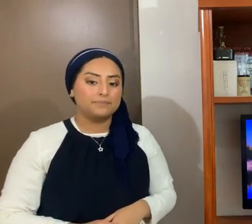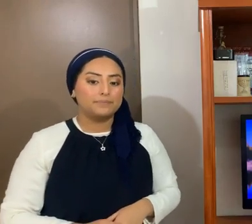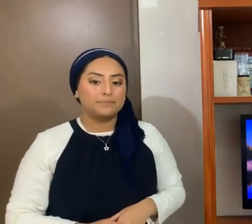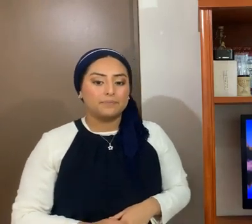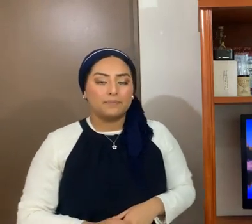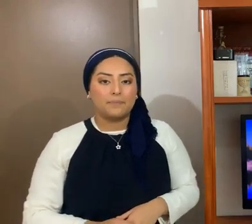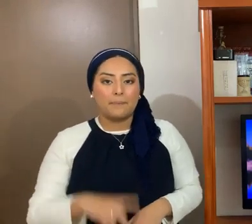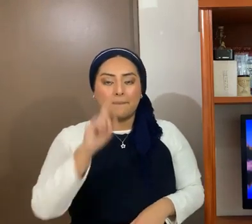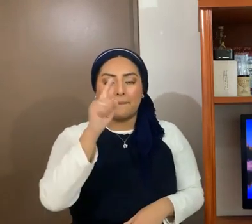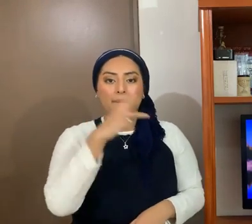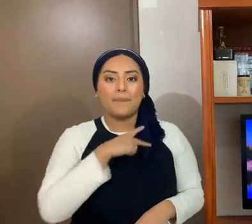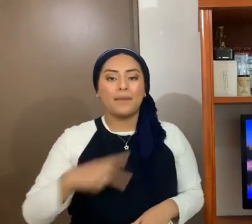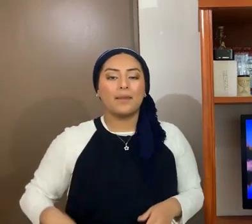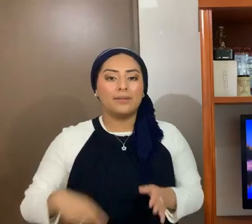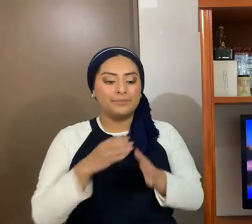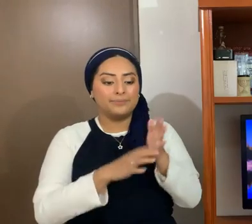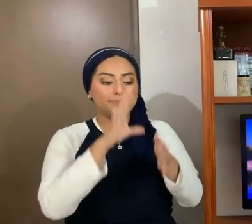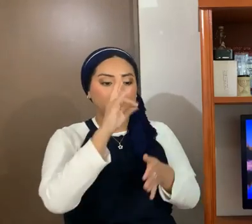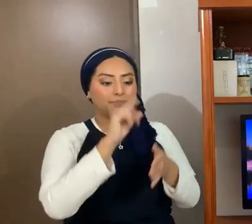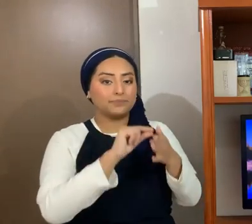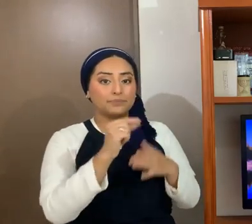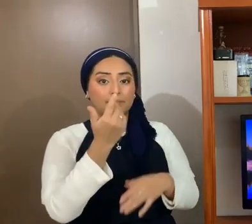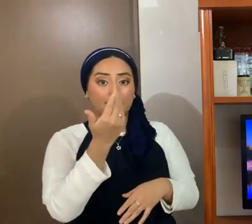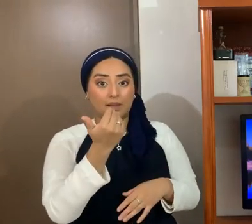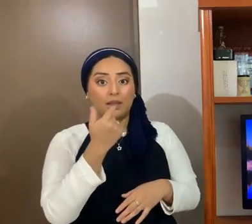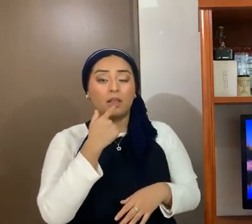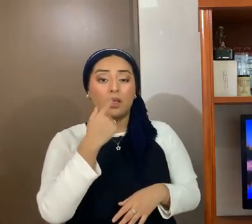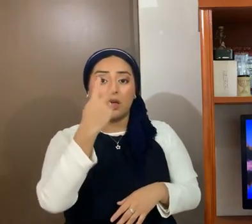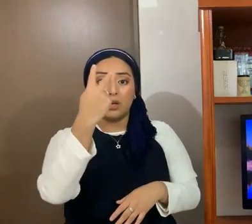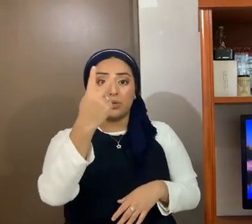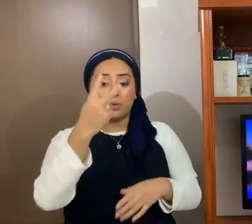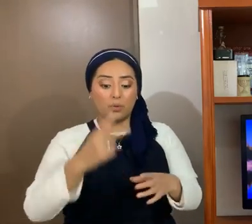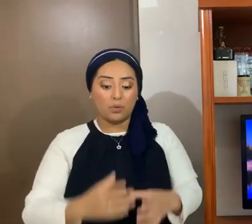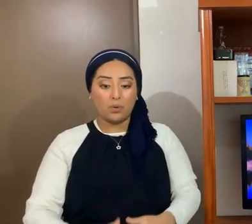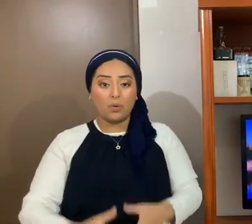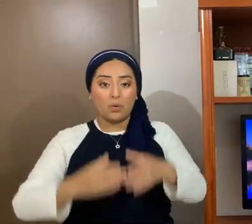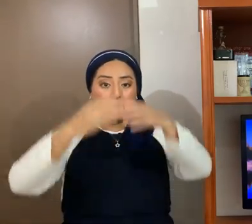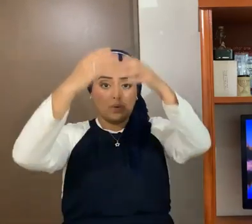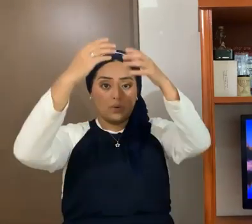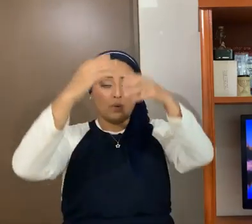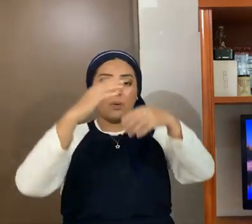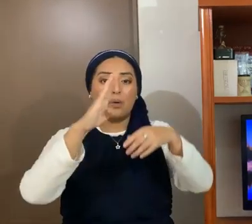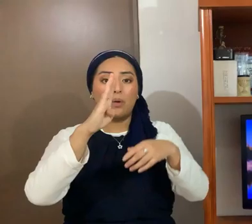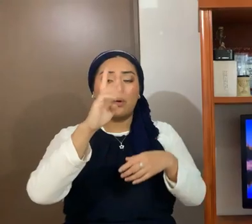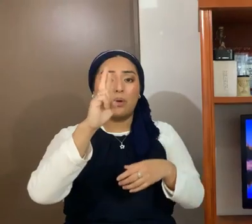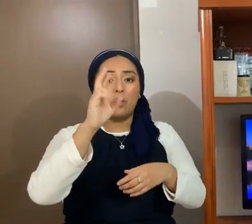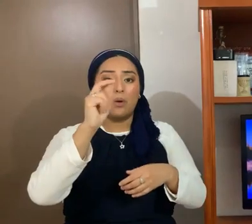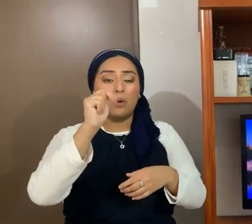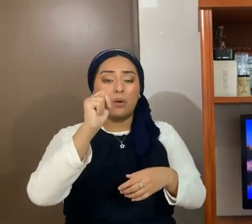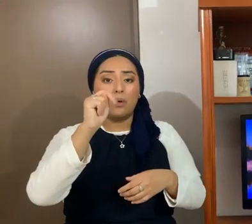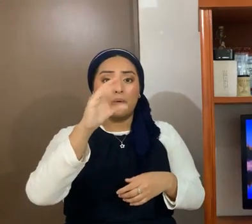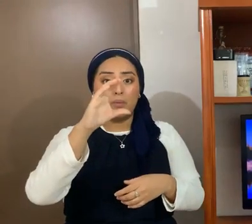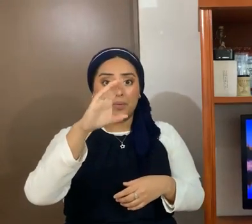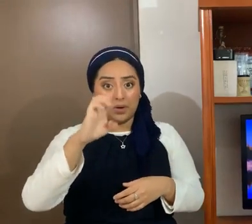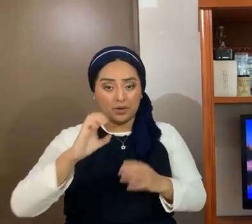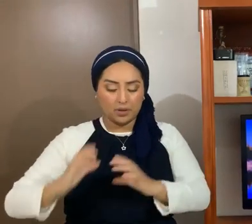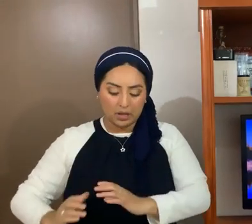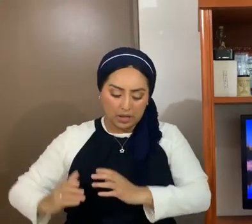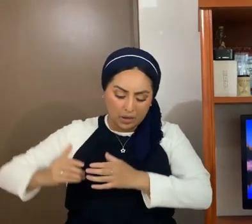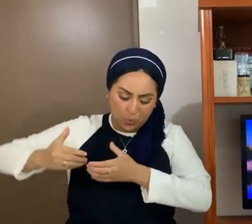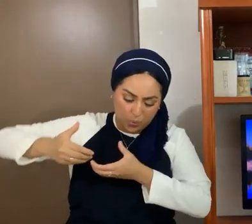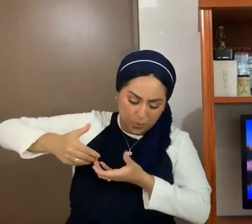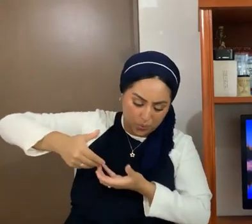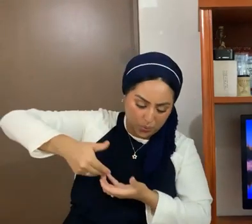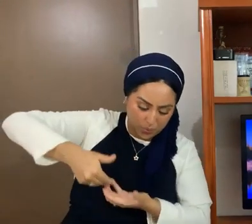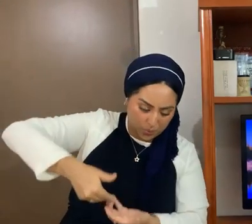Dice, Primera de Reyes 7:15. Y vació 2 columnas de bronce a la altura de cada una de Cada una era de 18 codos y rodeaba a